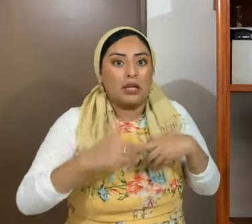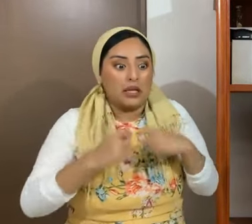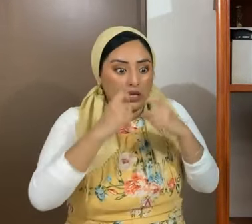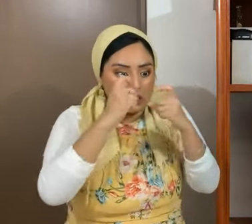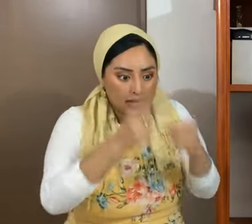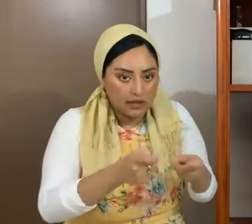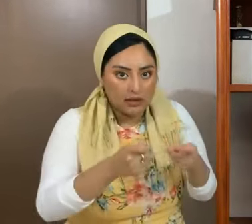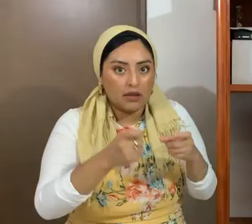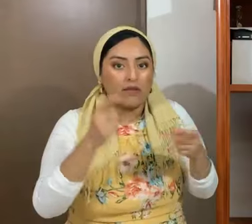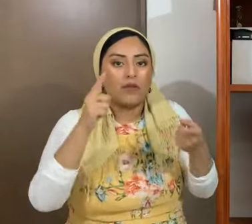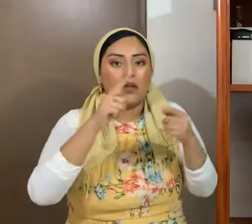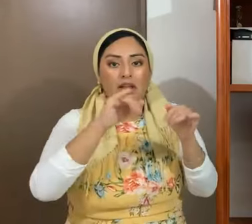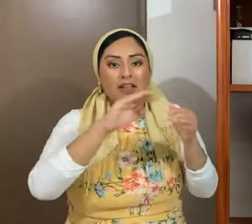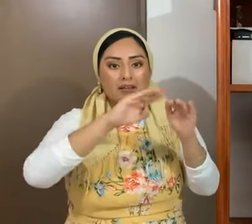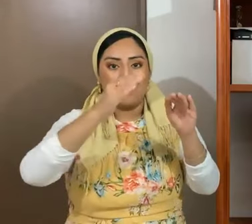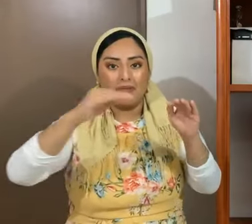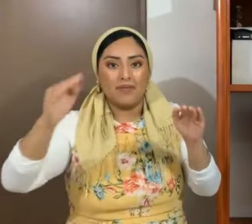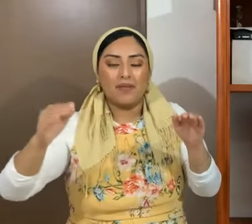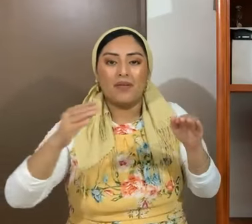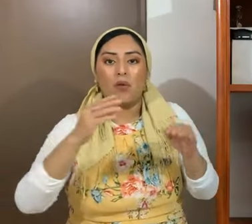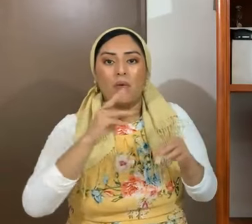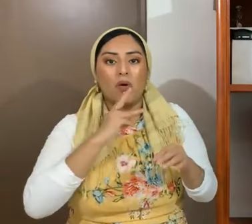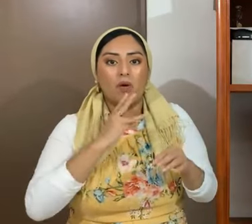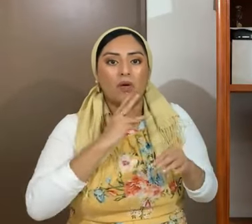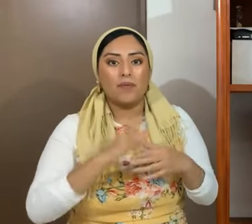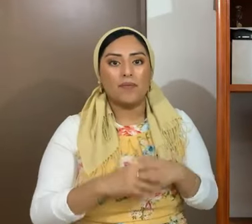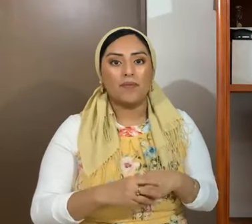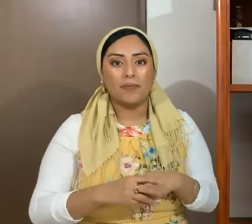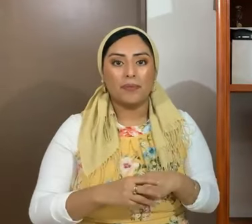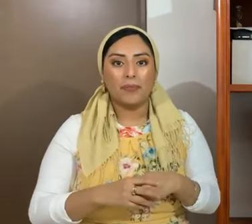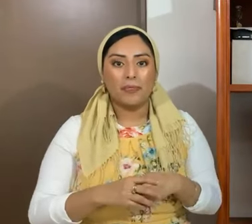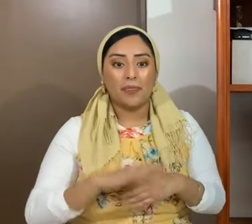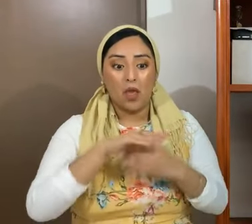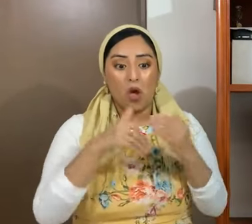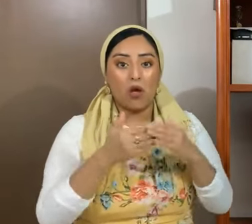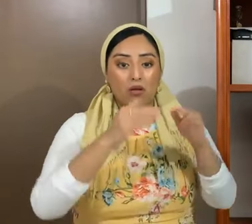beber hasta los camellos. Y ya nos ha platicado nuestro amado Roy que cada